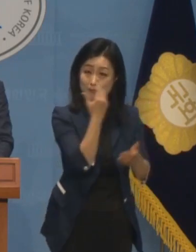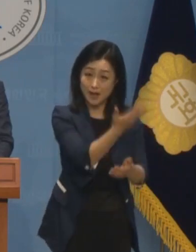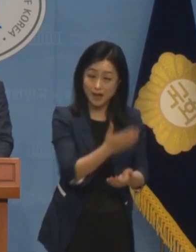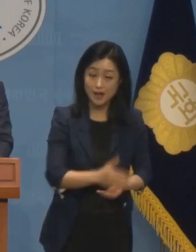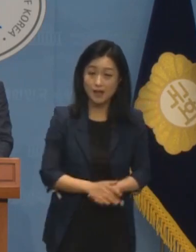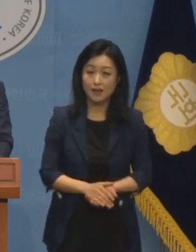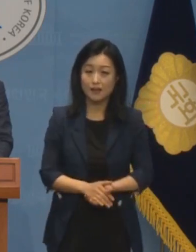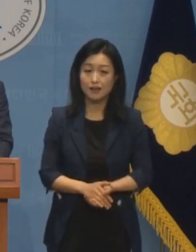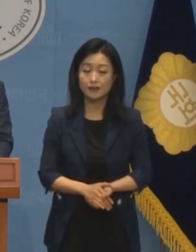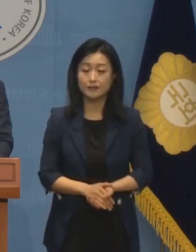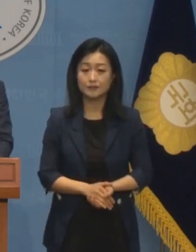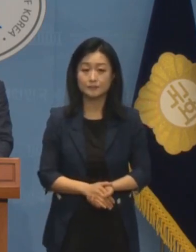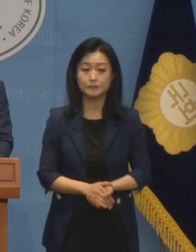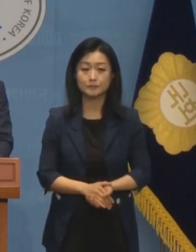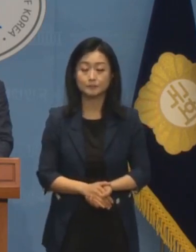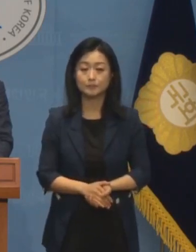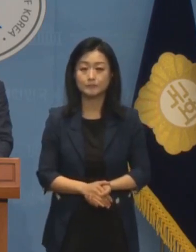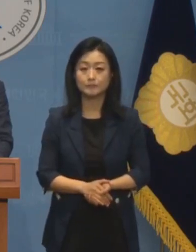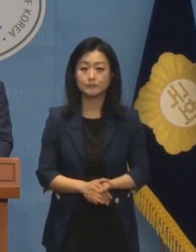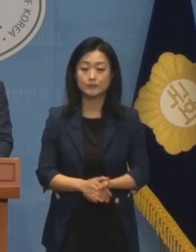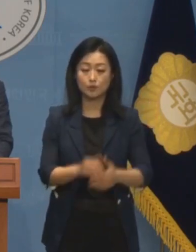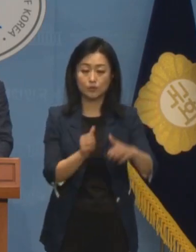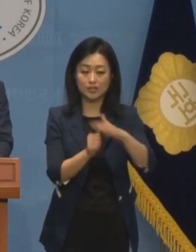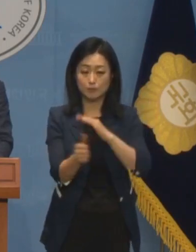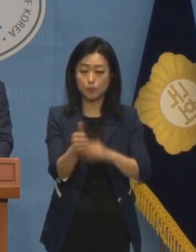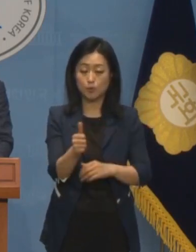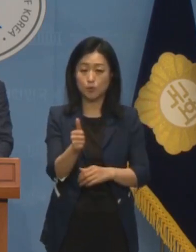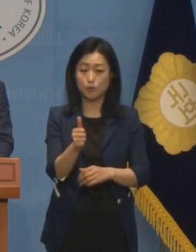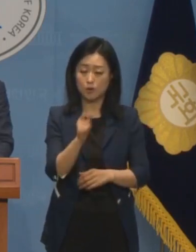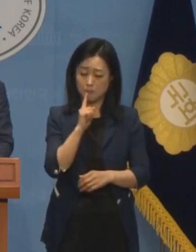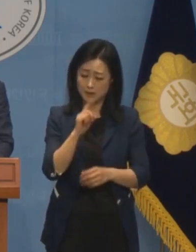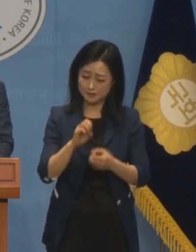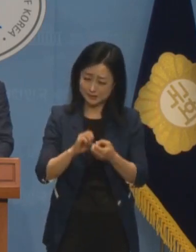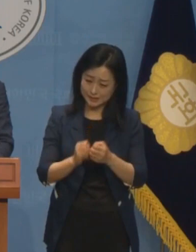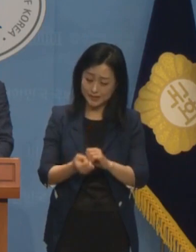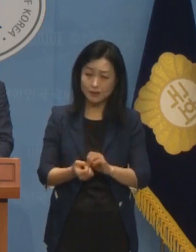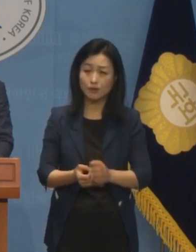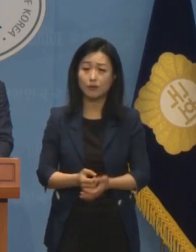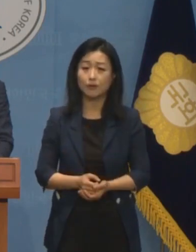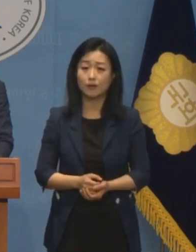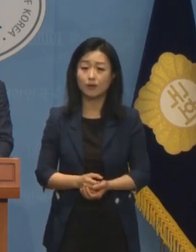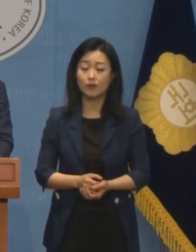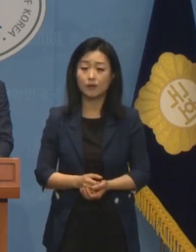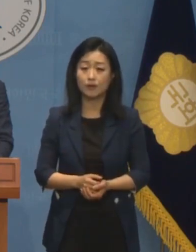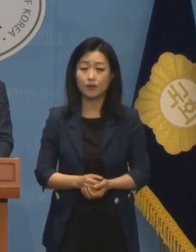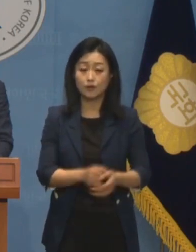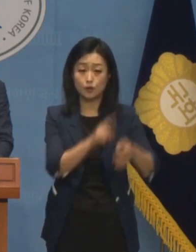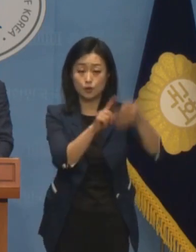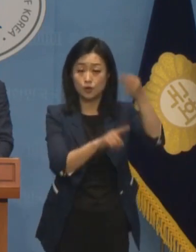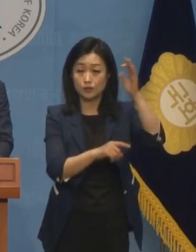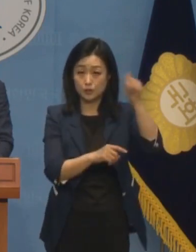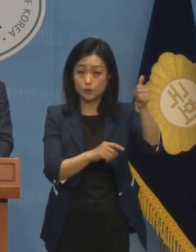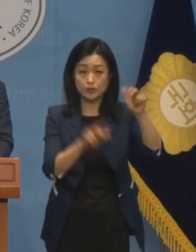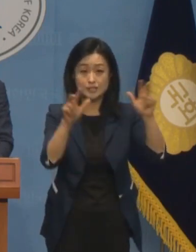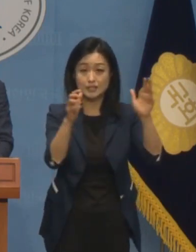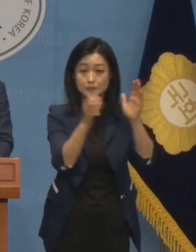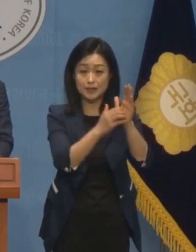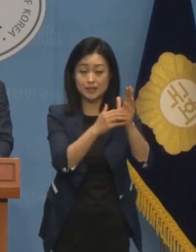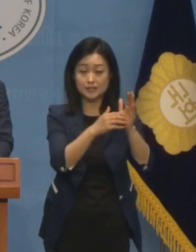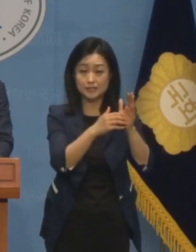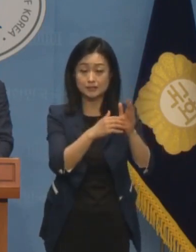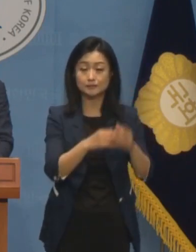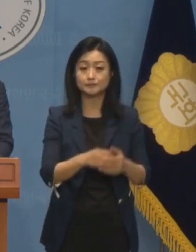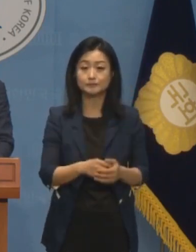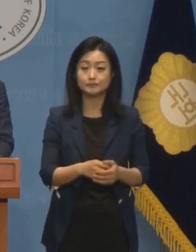막힙니다. 추 대표의 논리도 기괴합니다. 윤 대통령이 지금까지 셀프 탄핵을